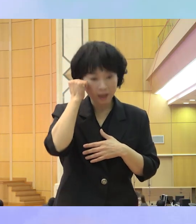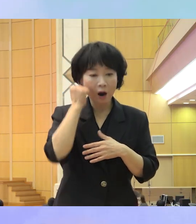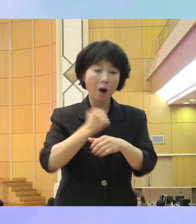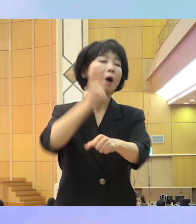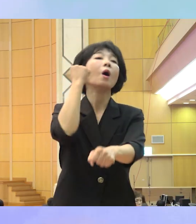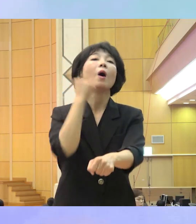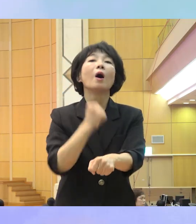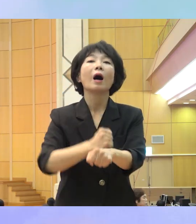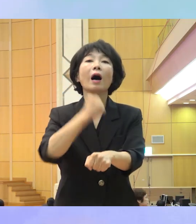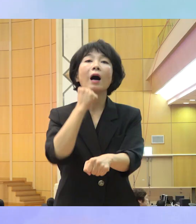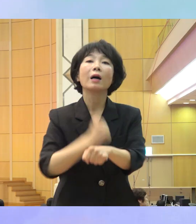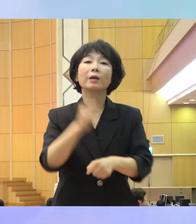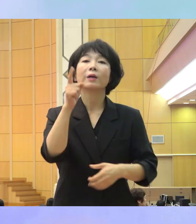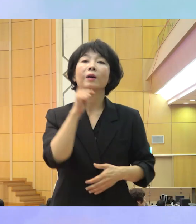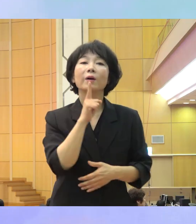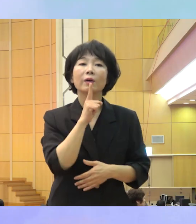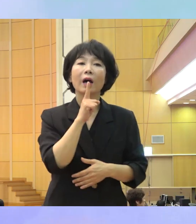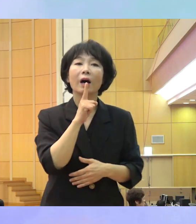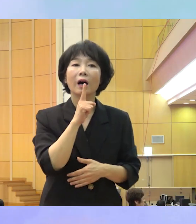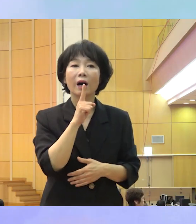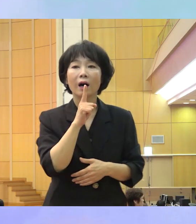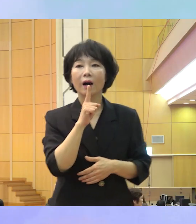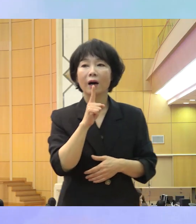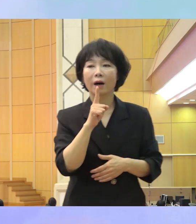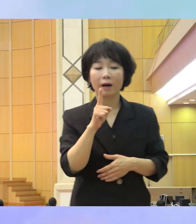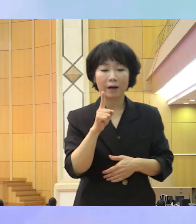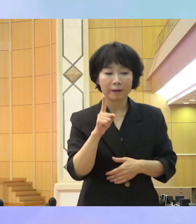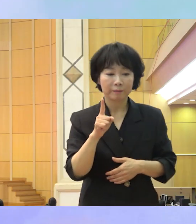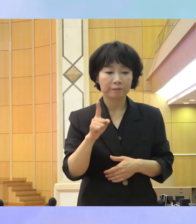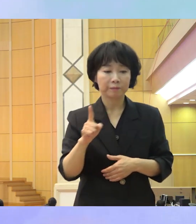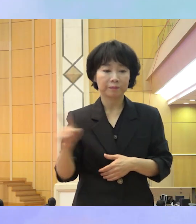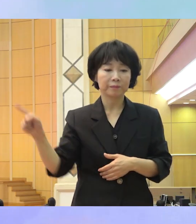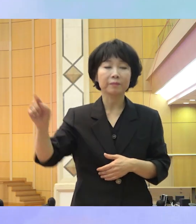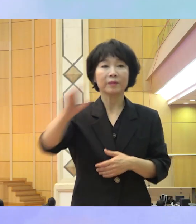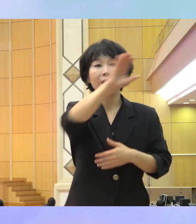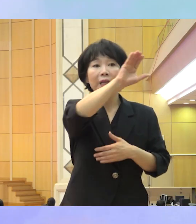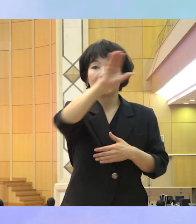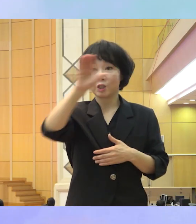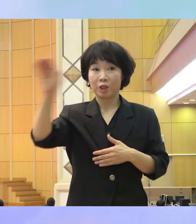기억하여라.